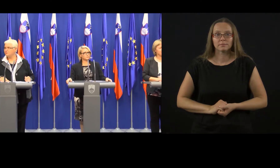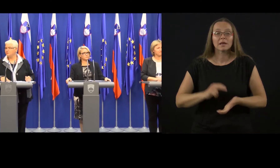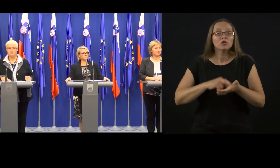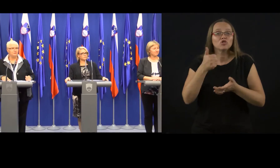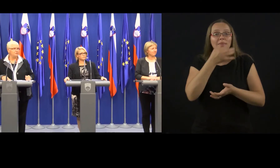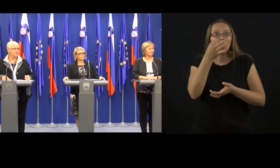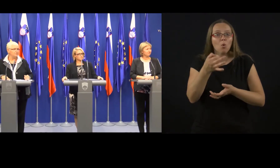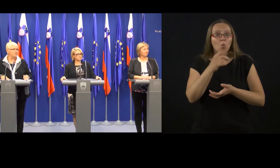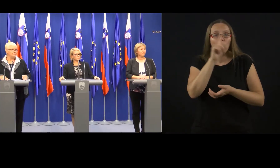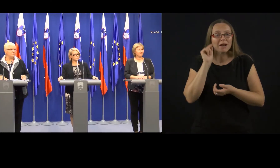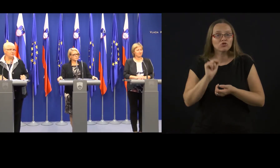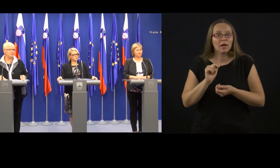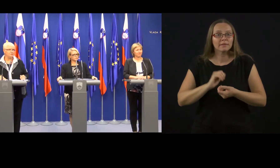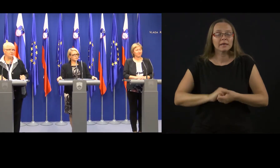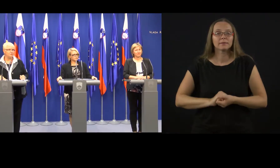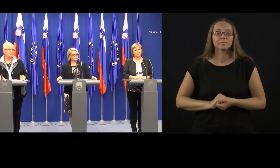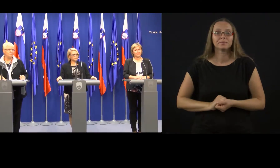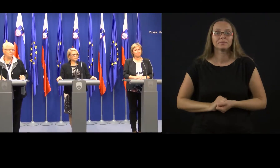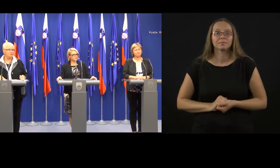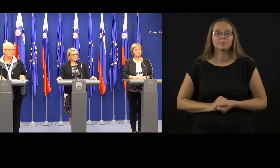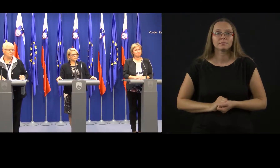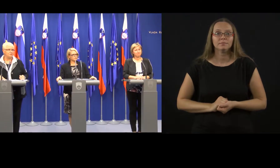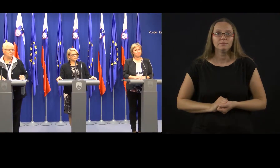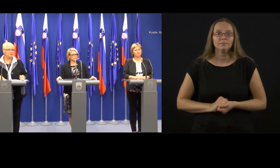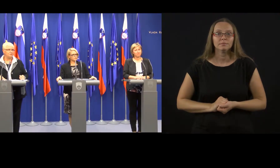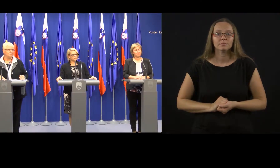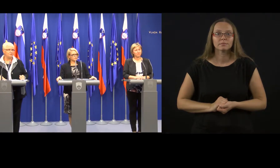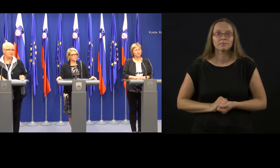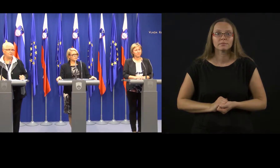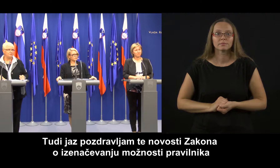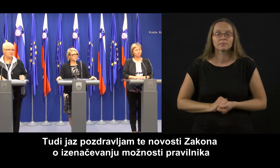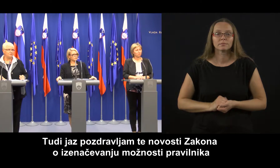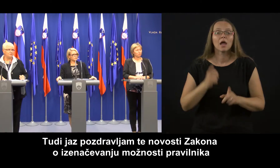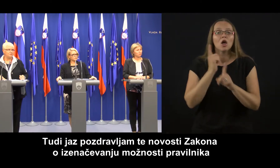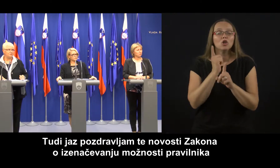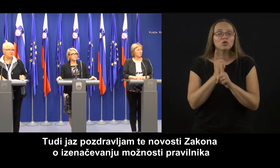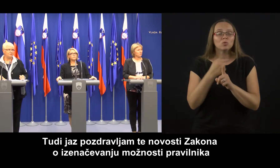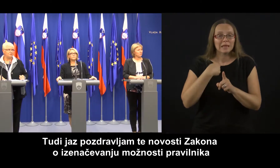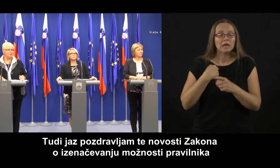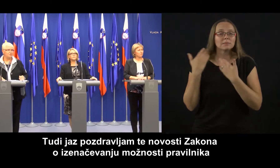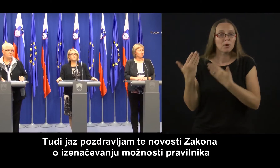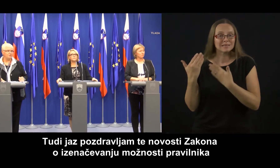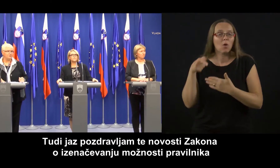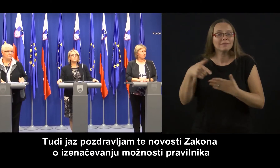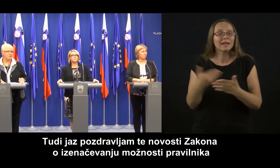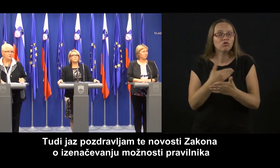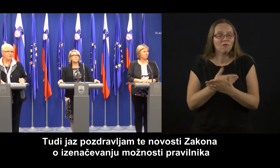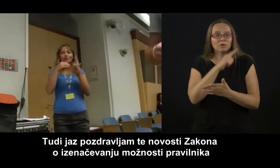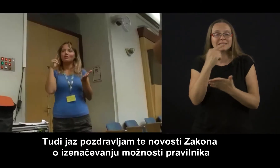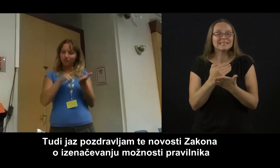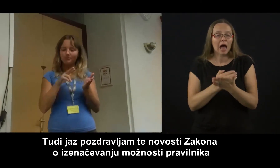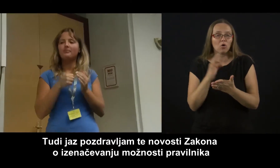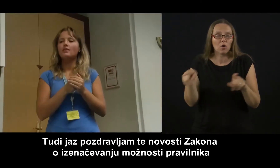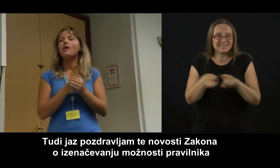Še eno vprašanje. Tudi jaz pozdravljam te novosti